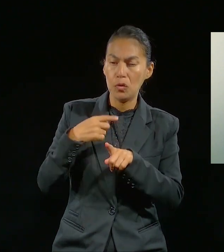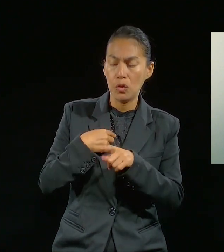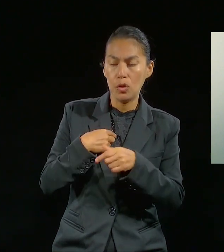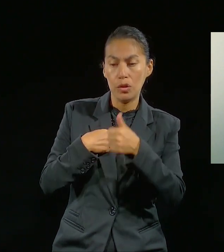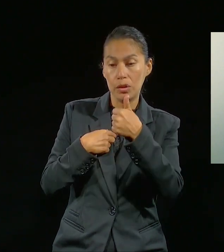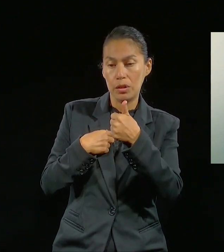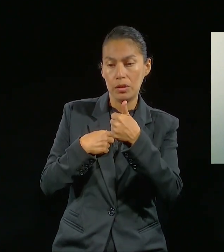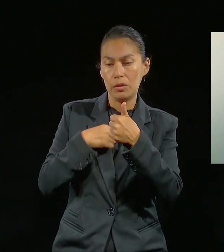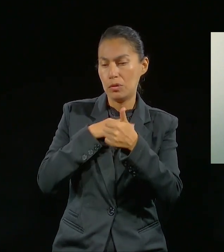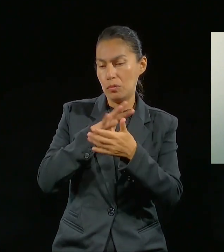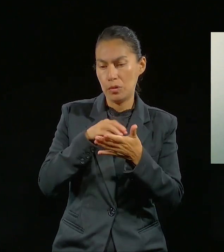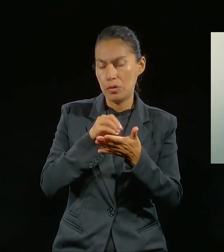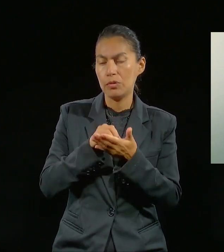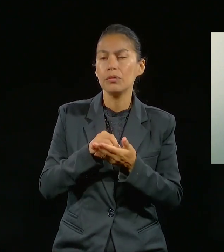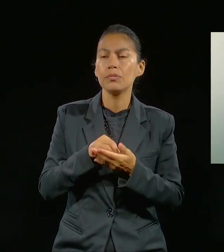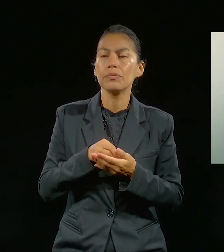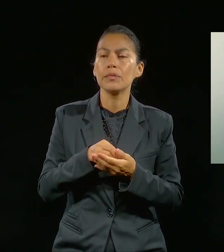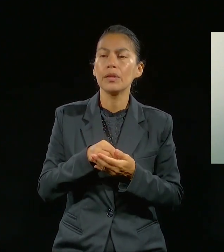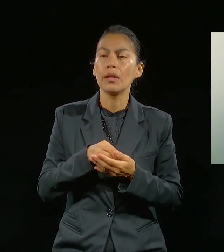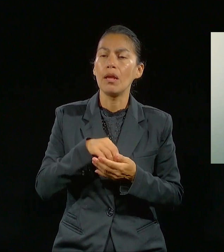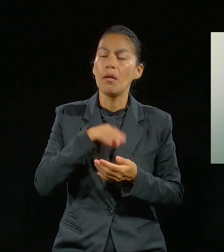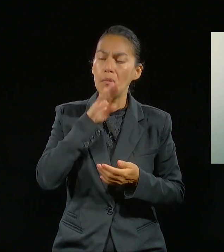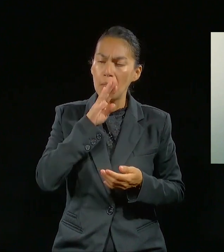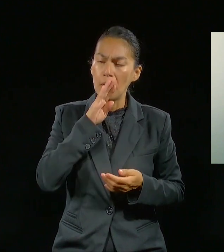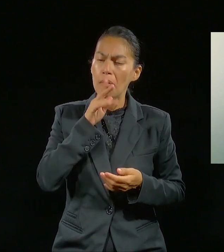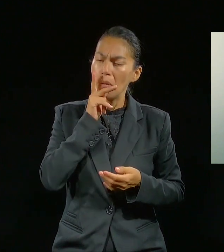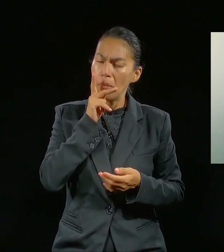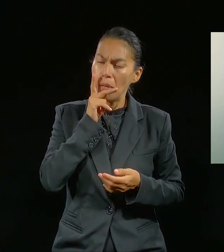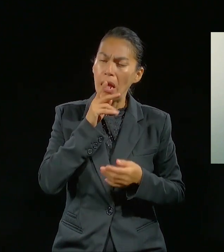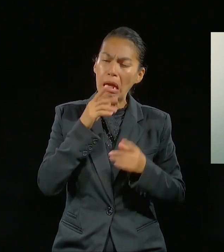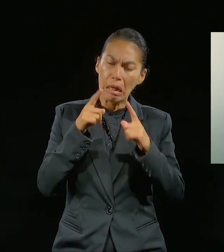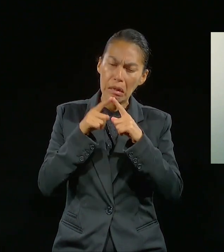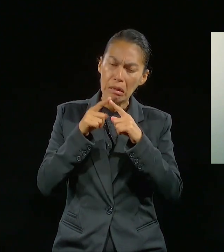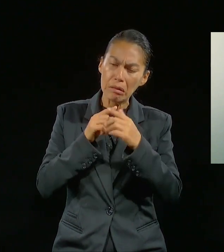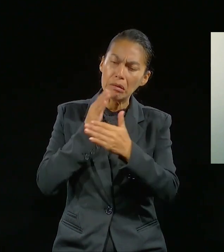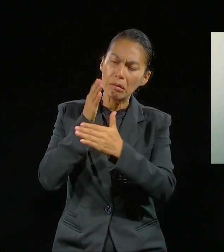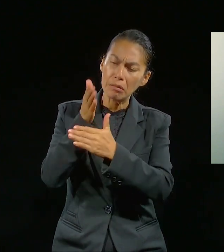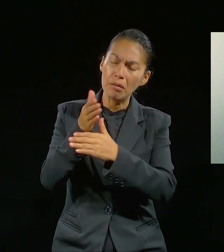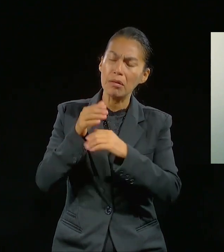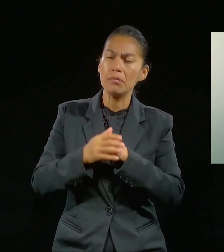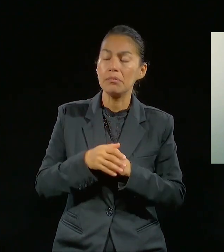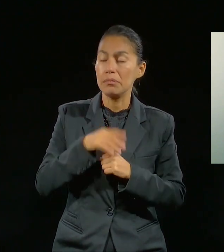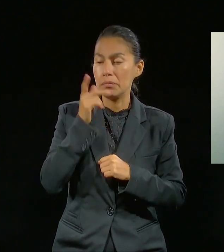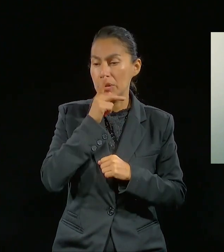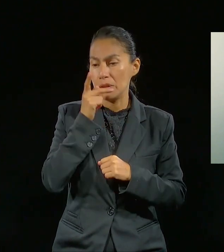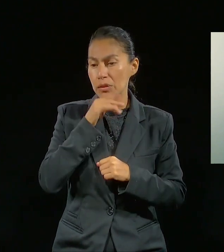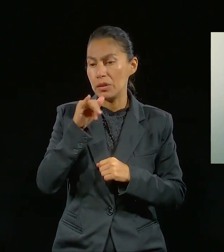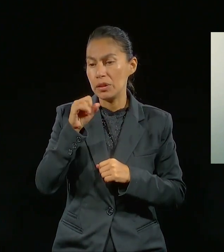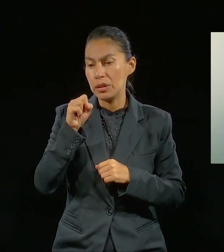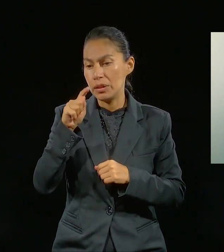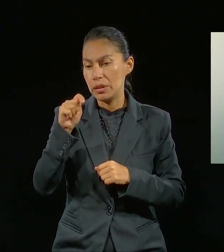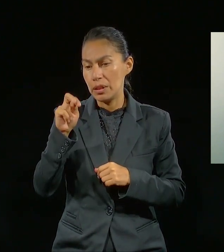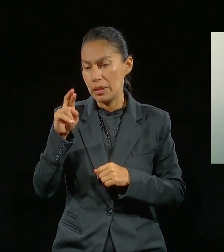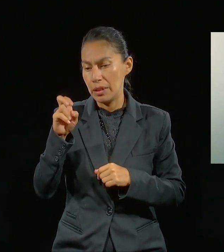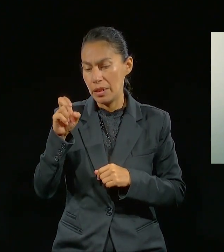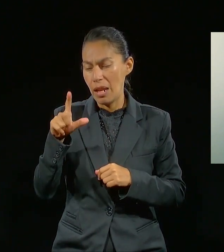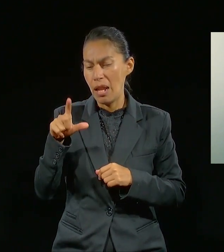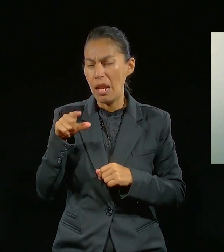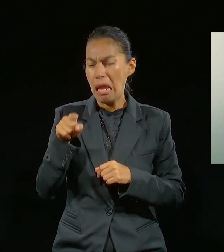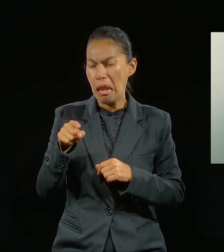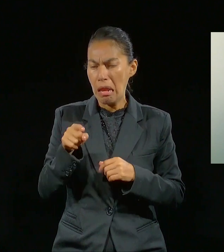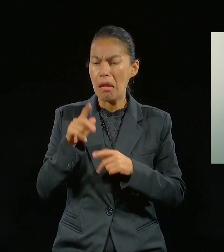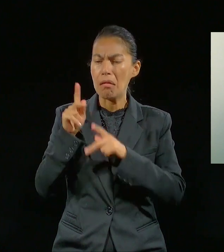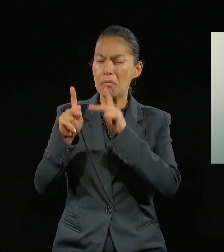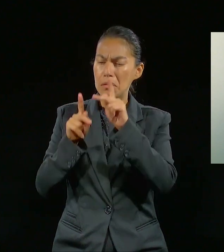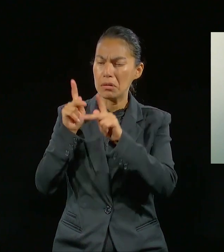ella ya nos llevaba a la iglesia. Nos tocó en esos tiempos el pastor Israel Guisa. Me acuerdo que nunca se me olvidó ese pastor,